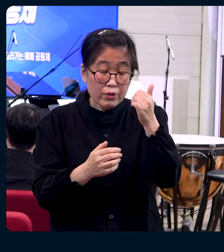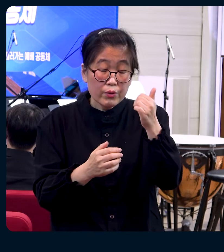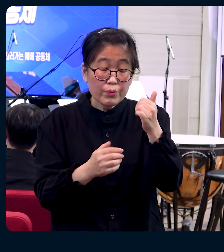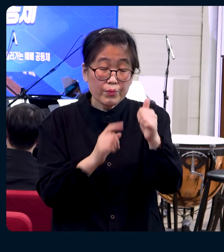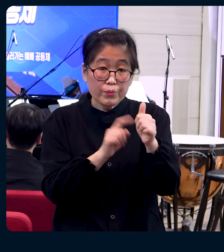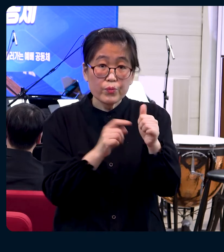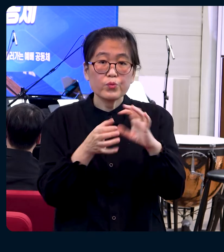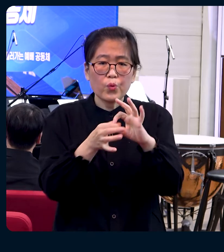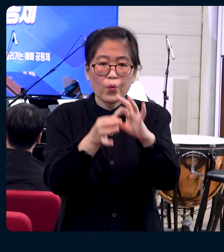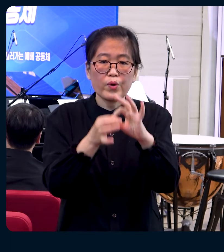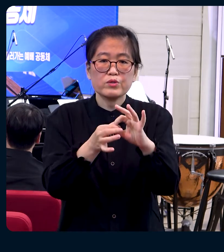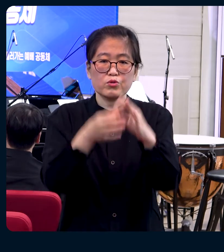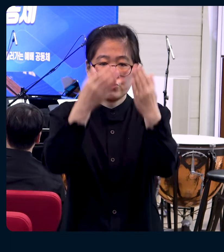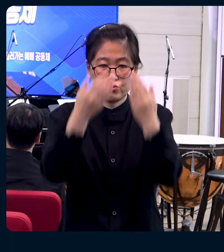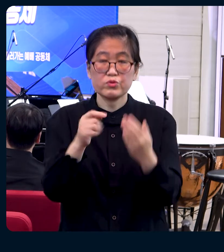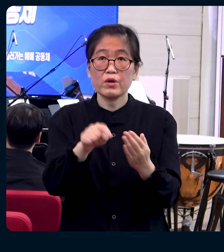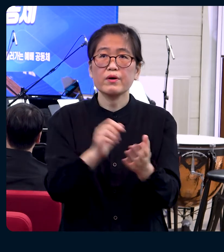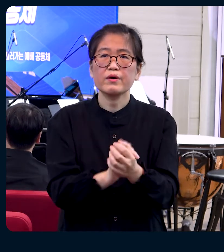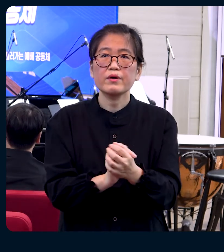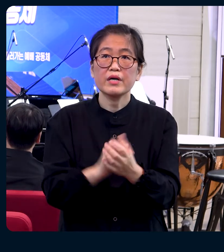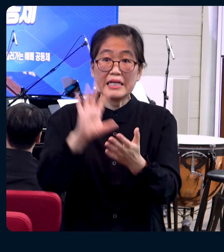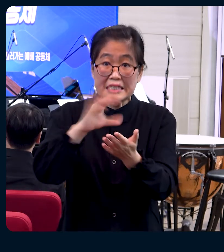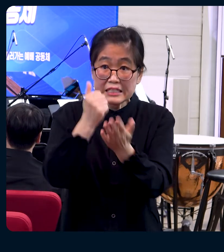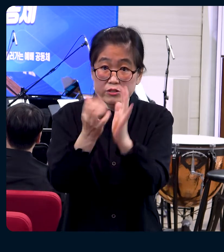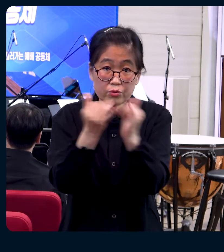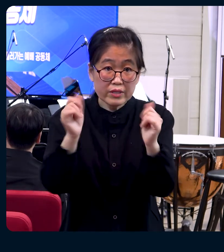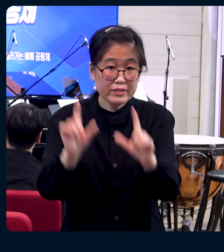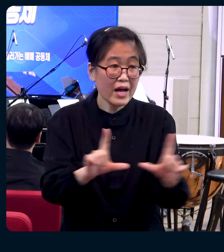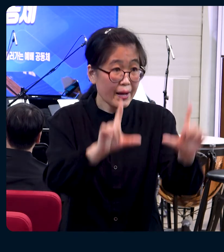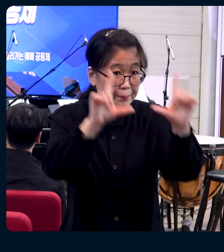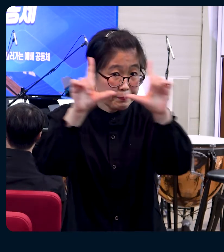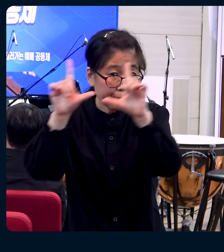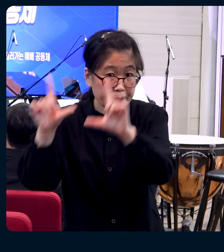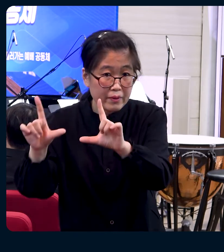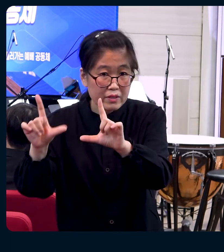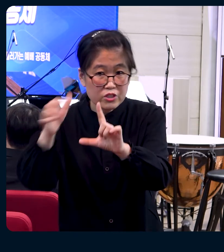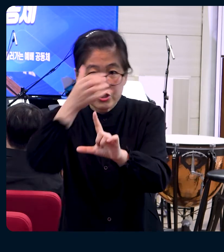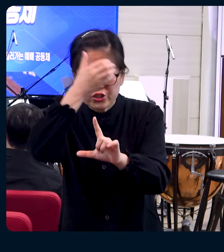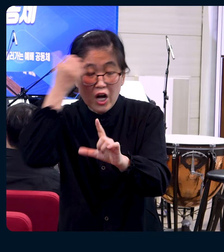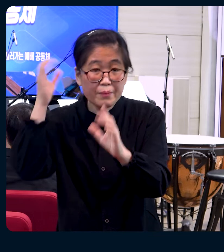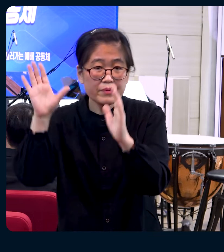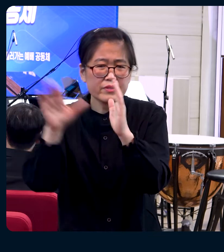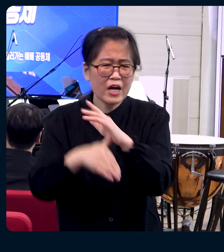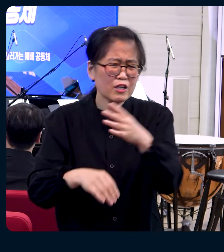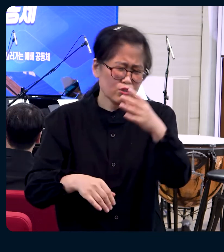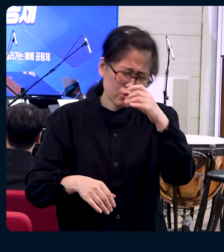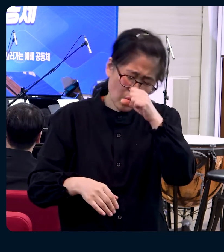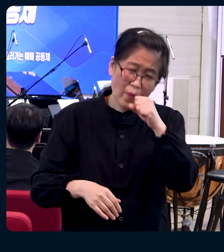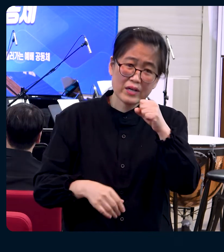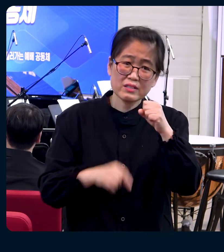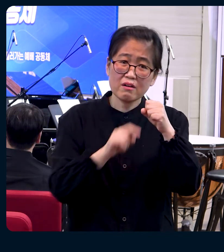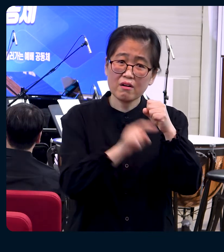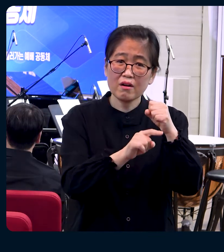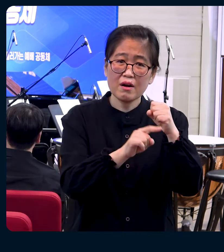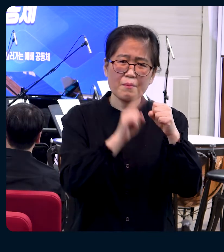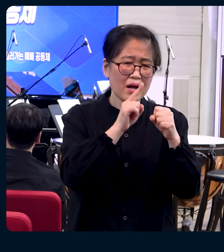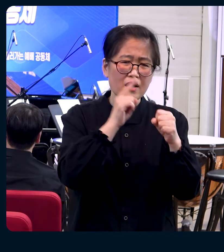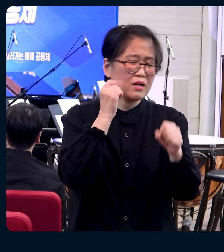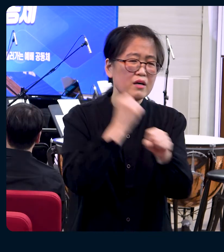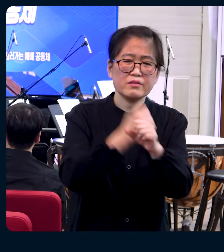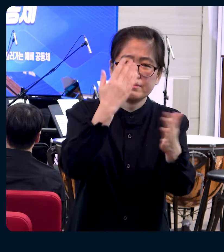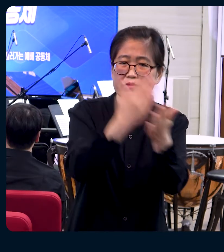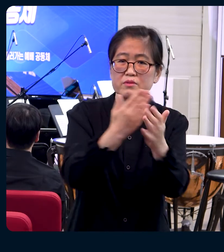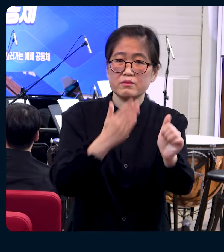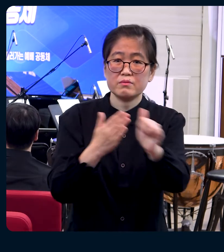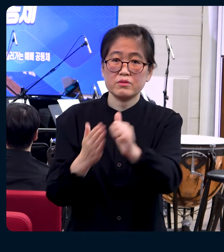통해 주는 두 번째 교훈입니다. 저는 그리스도인들은 어떤 시간을 살아야 되느냐? 그저 젊을 때가 좋았어라고 말하는